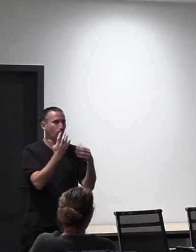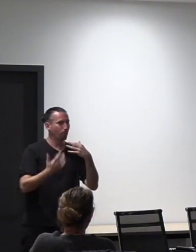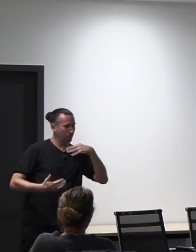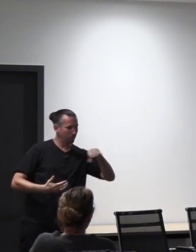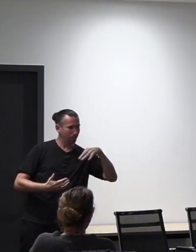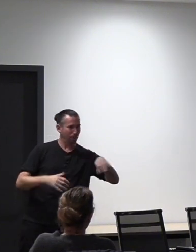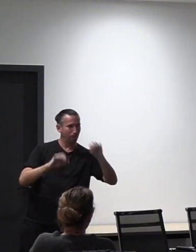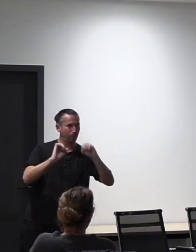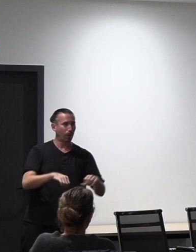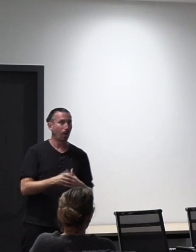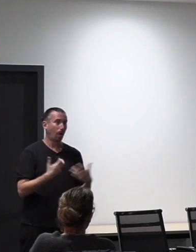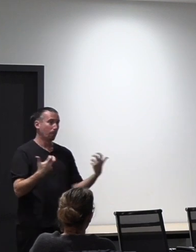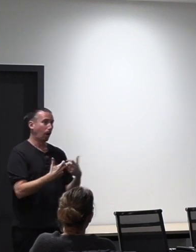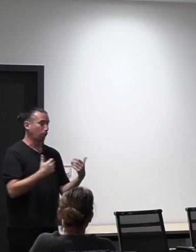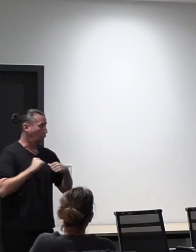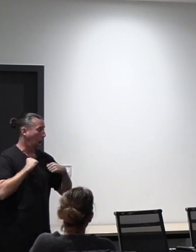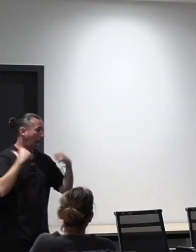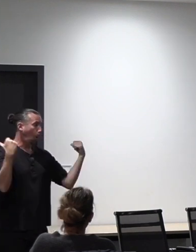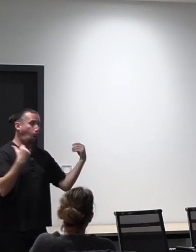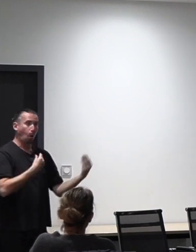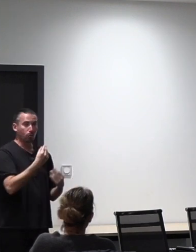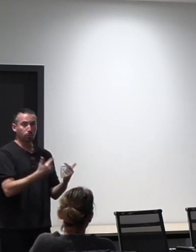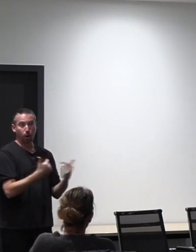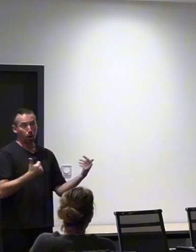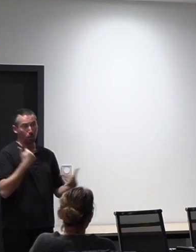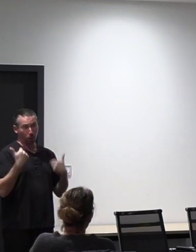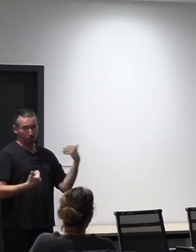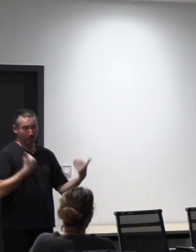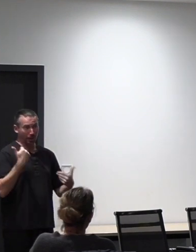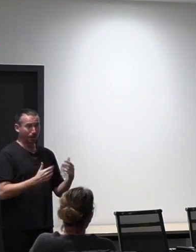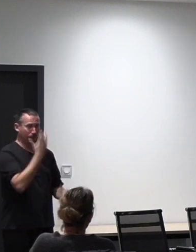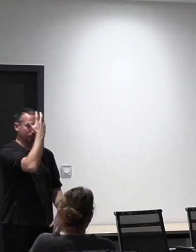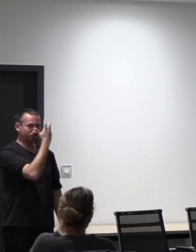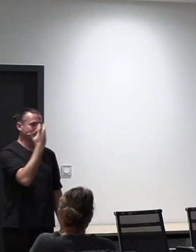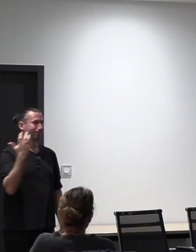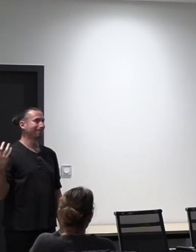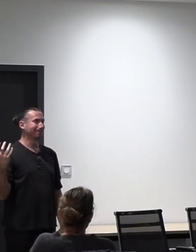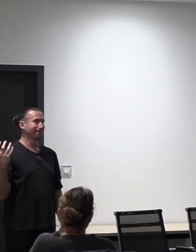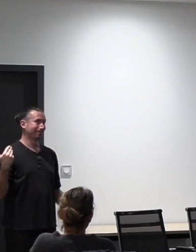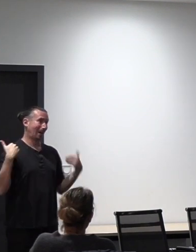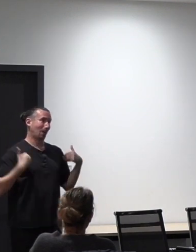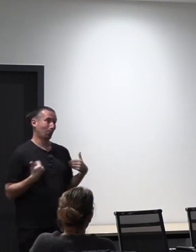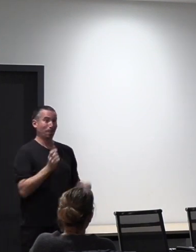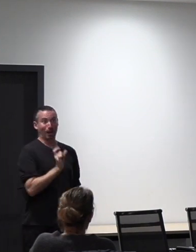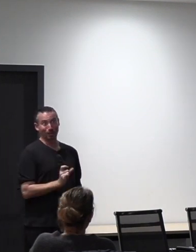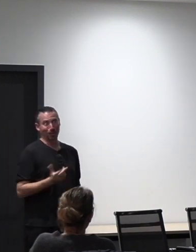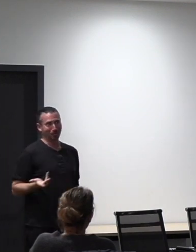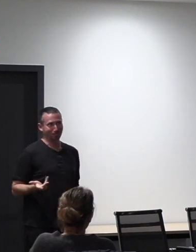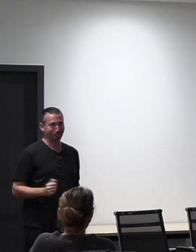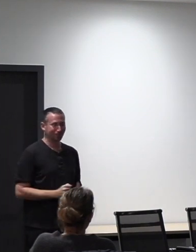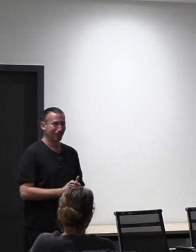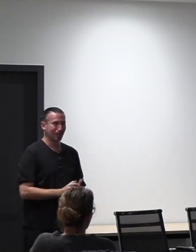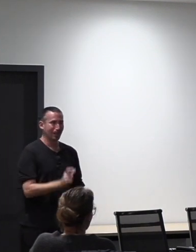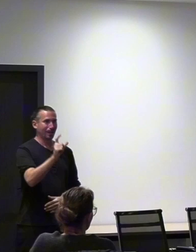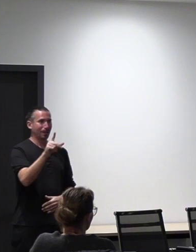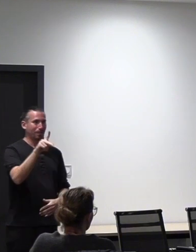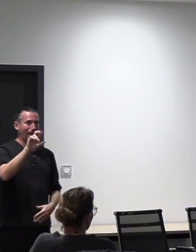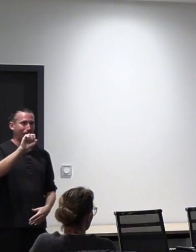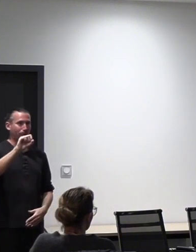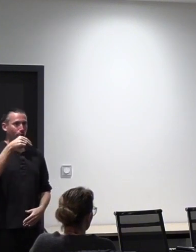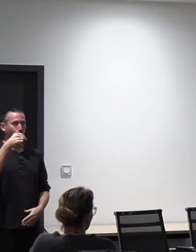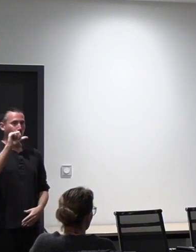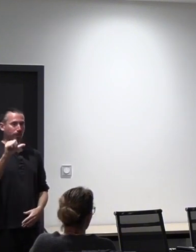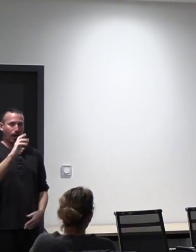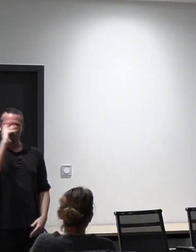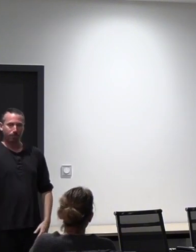être un héros, c'est les acteurs. Mais si vous enlevez le masque, il reste la personne. Le personnage est substituable, la personne est